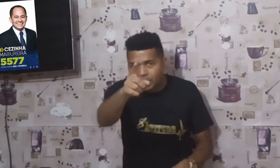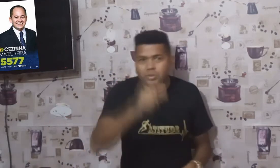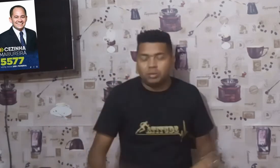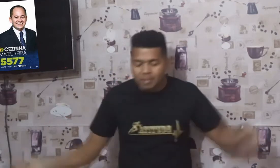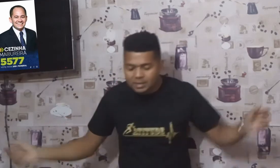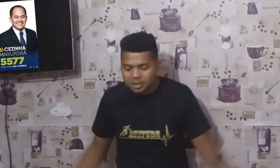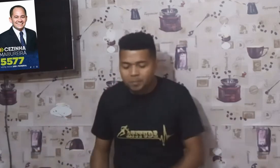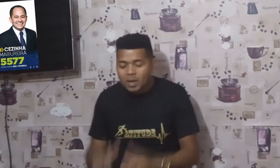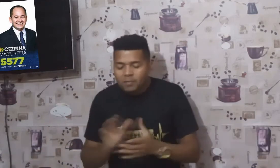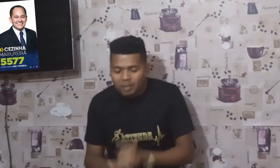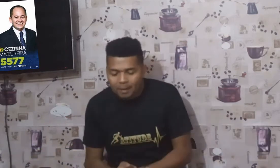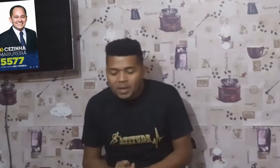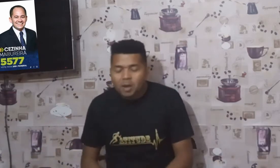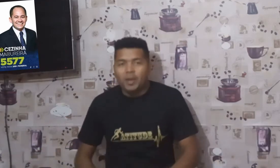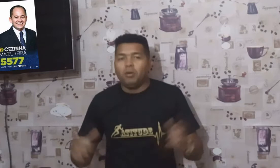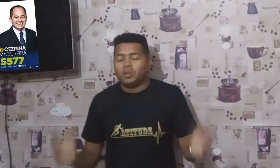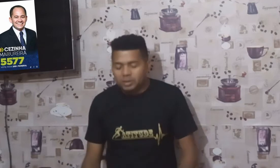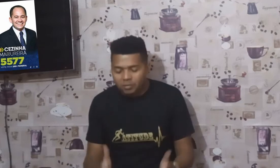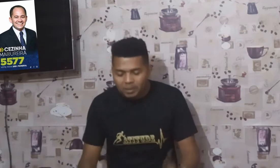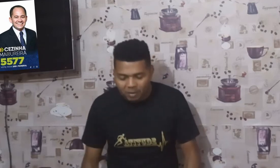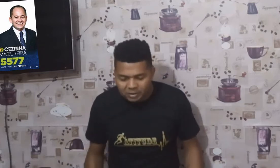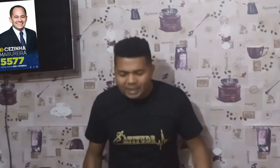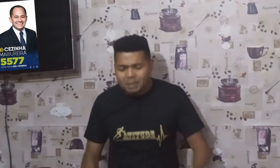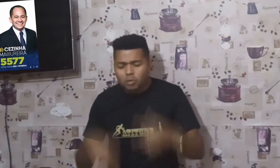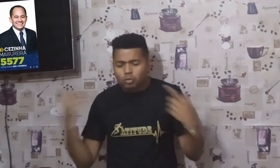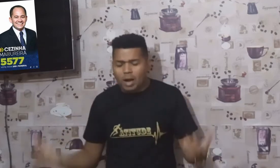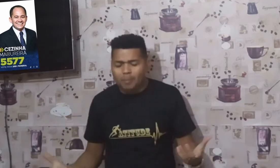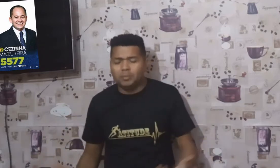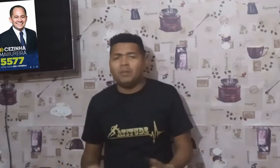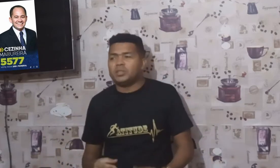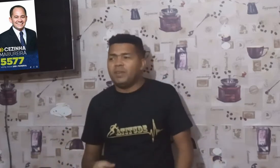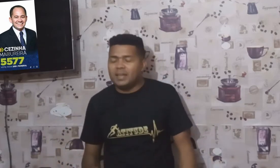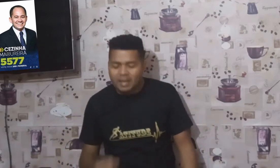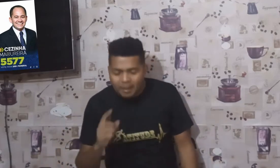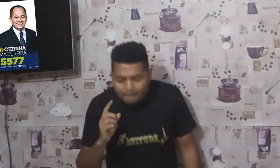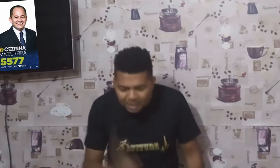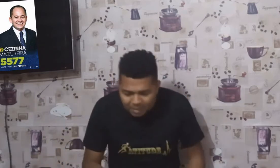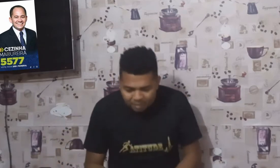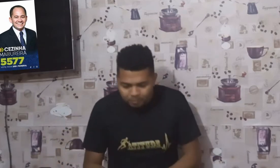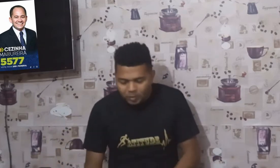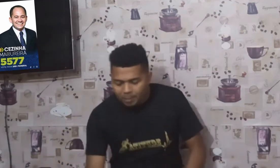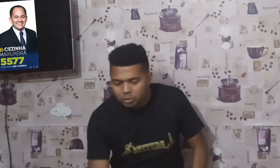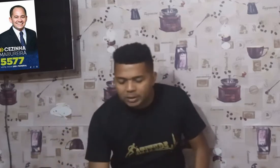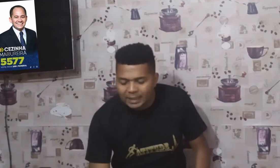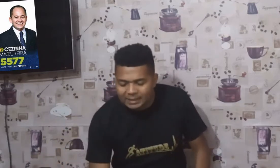quero que o seu também seja. Vamos lá, eu peguei algumas coisas que eu vou ler para você aqui, muito rápido, mas você vai entender. Primeiro,